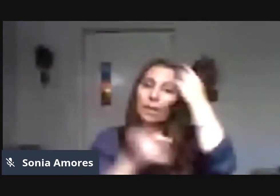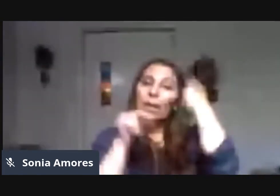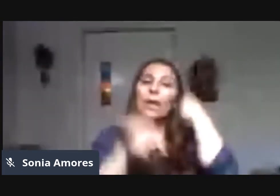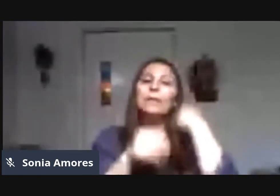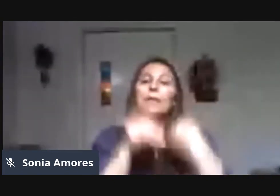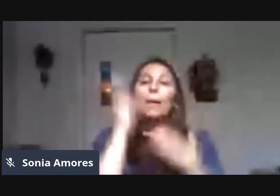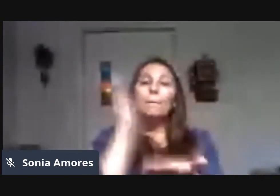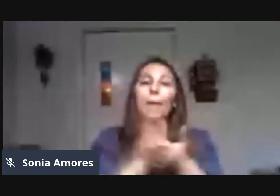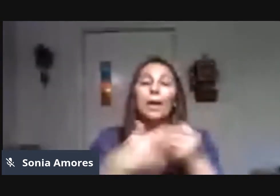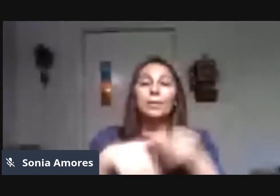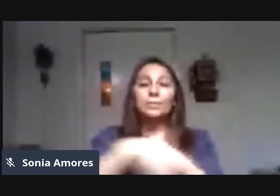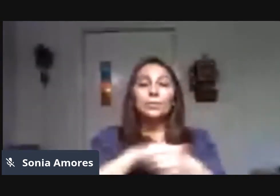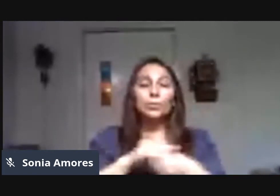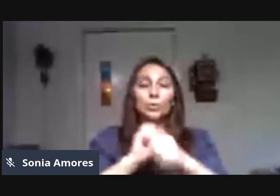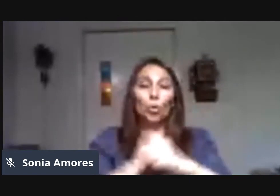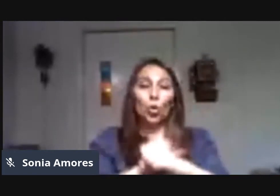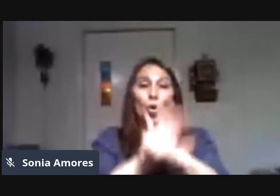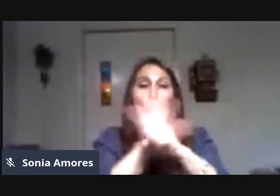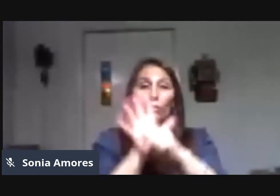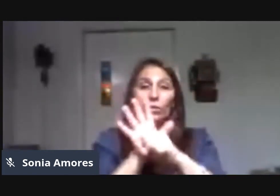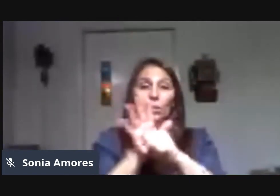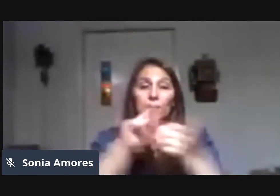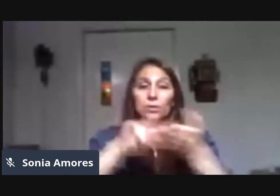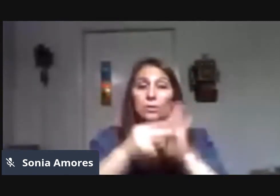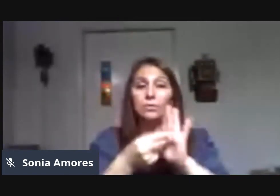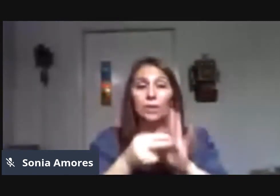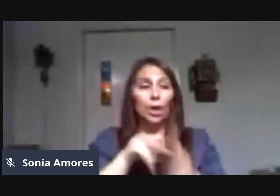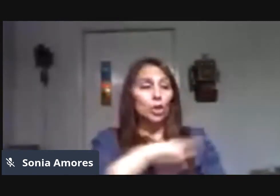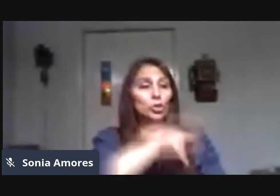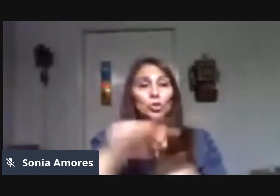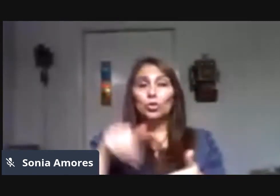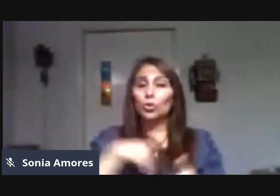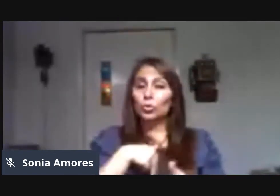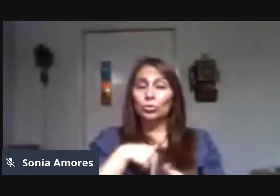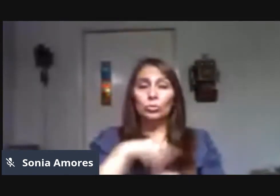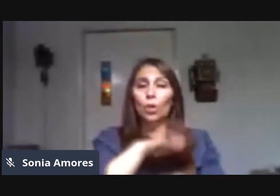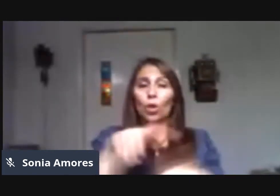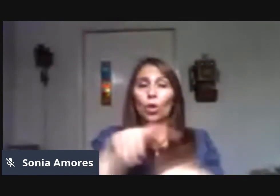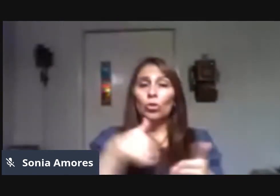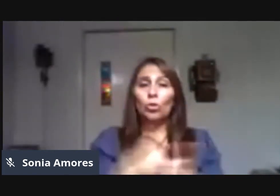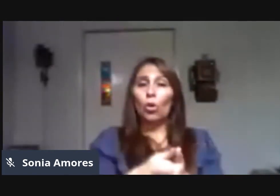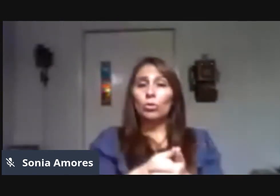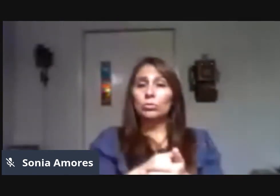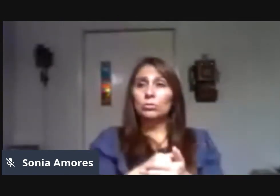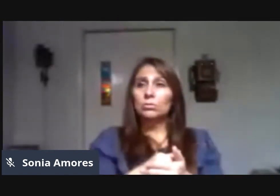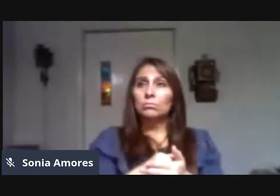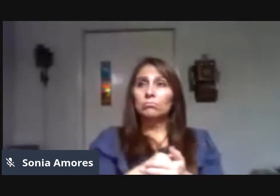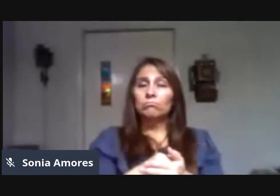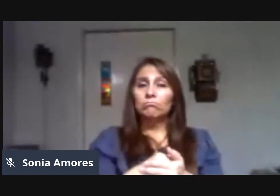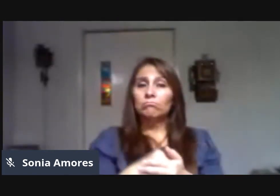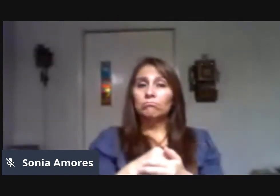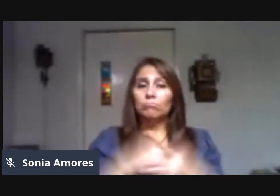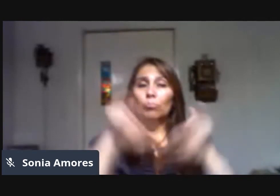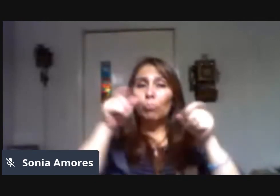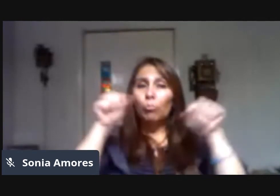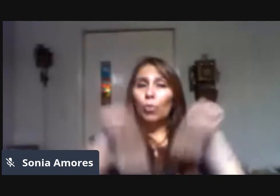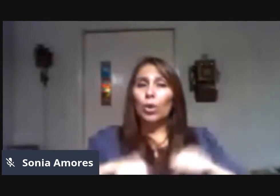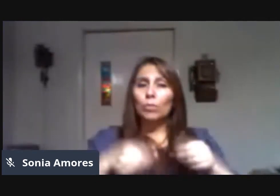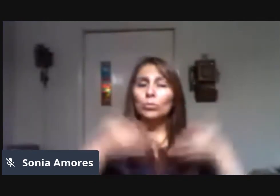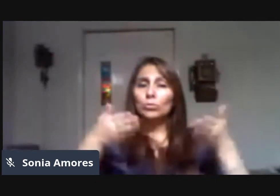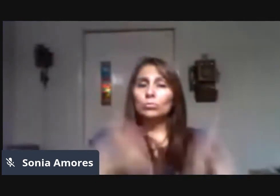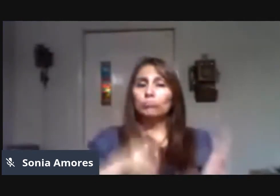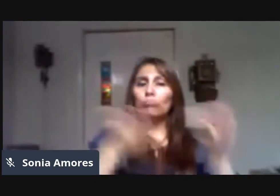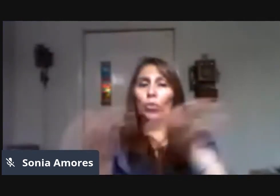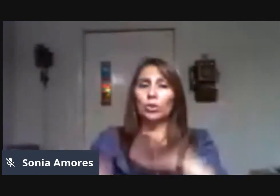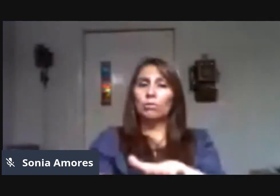es que todos somos mortales, y esto lo han mostrado no solo el gobierno distrital, el